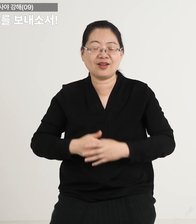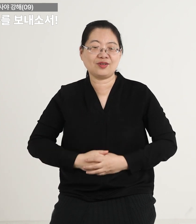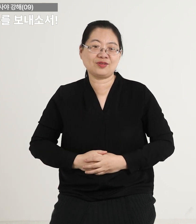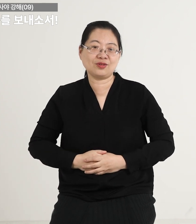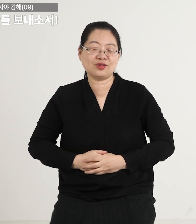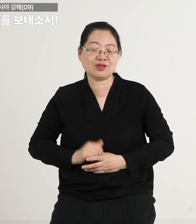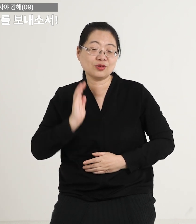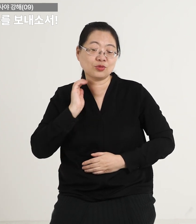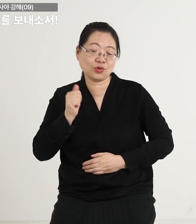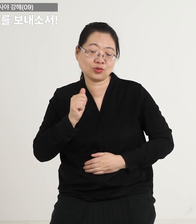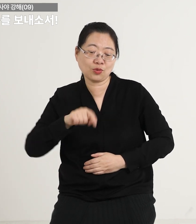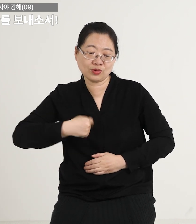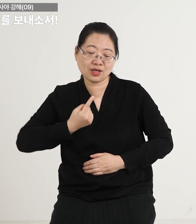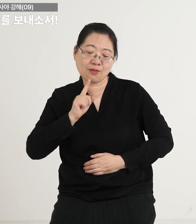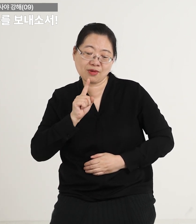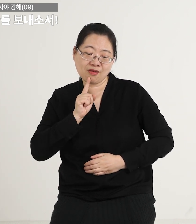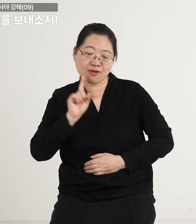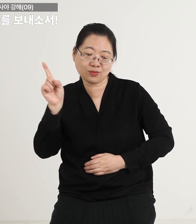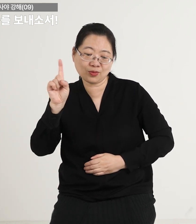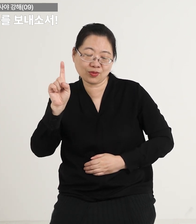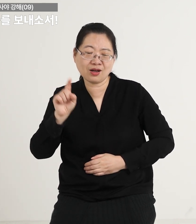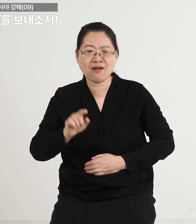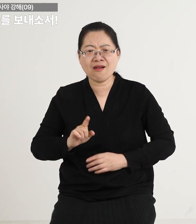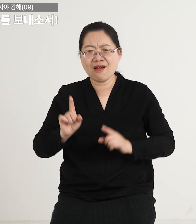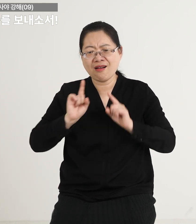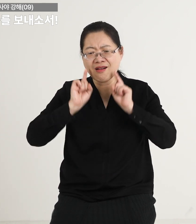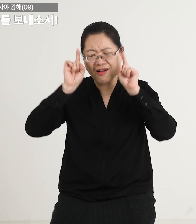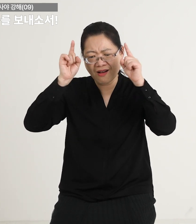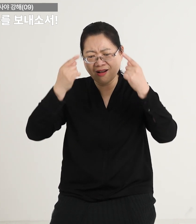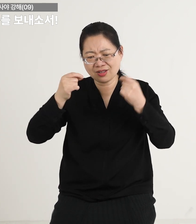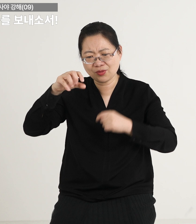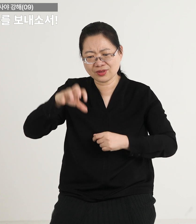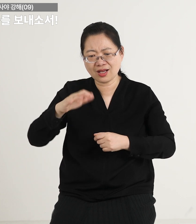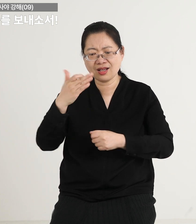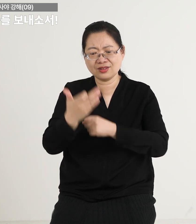혼잣말로 그러세요. 아우, 이 지옥 같은 데서 어떻게